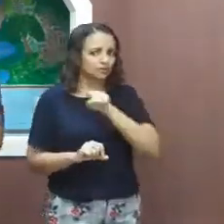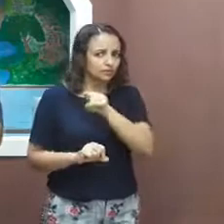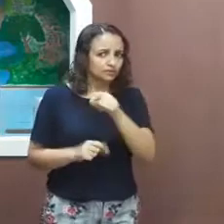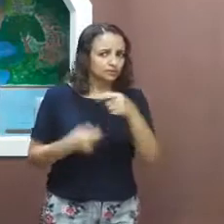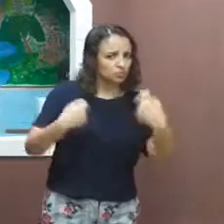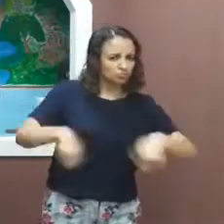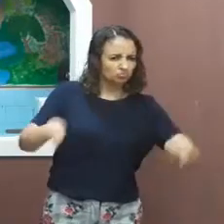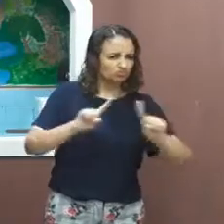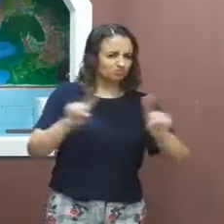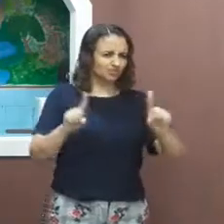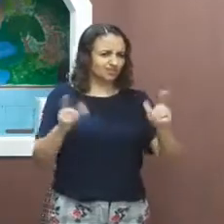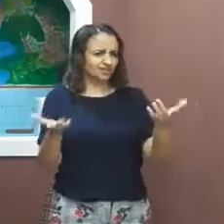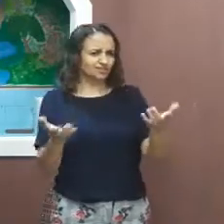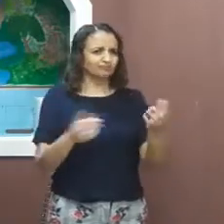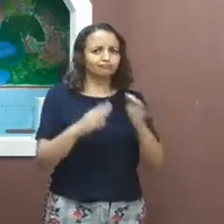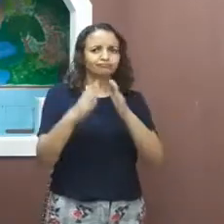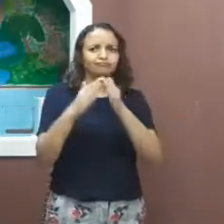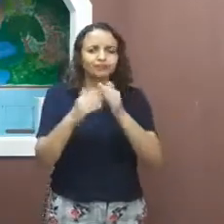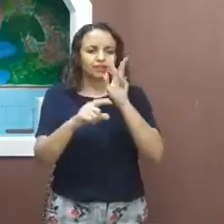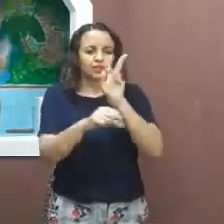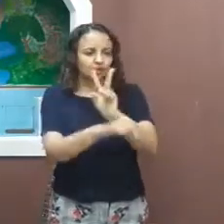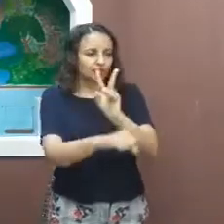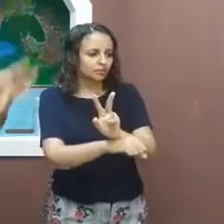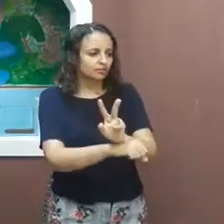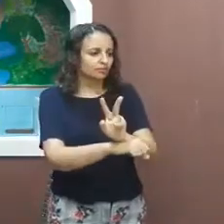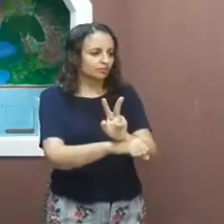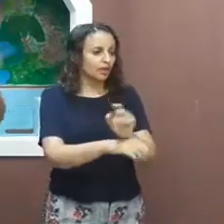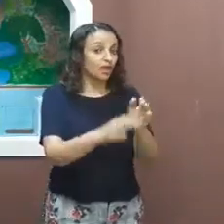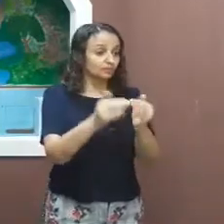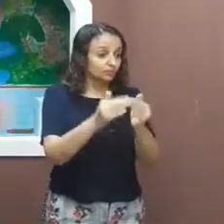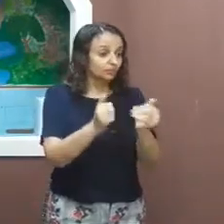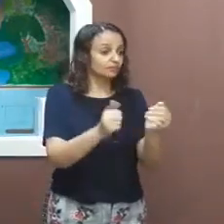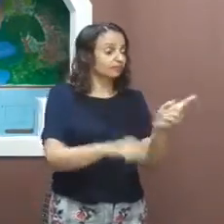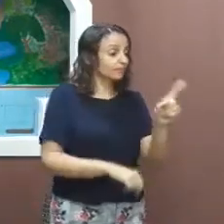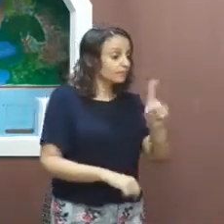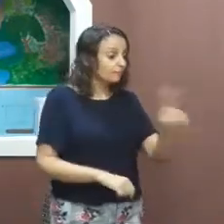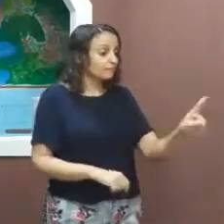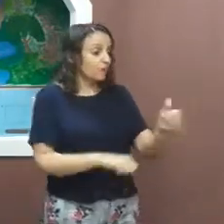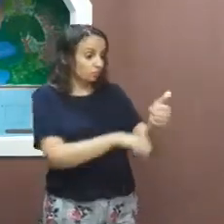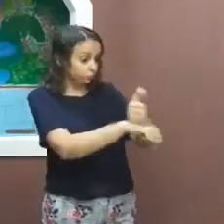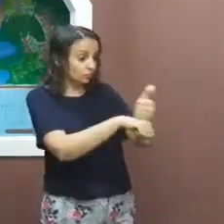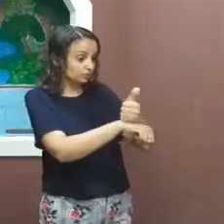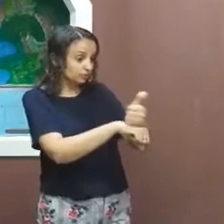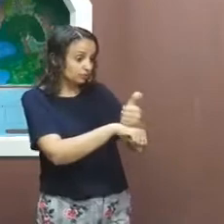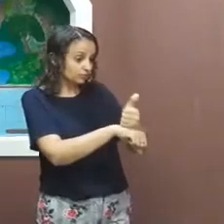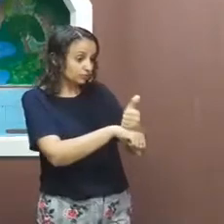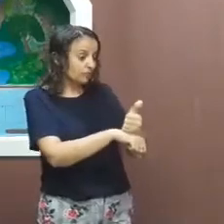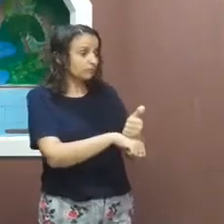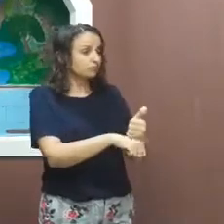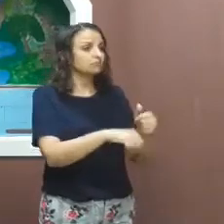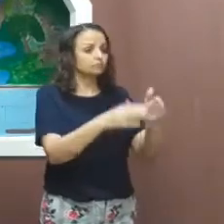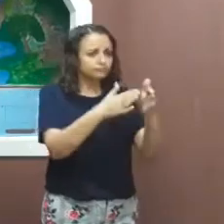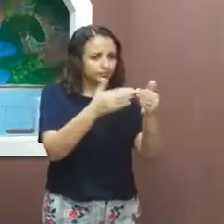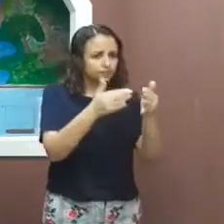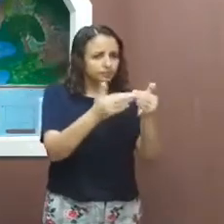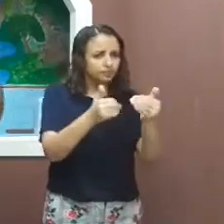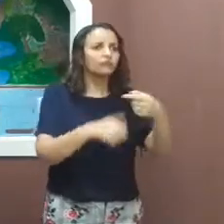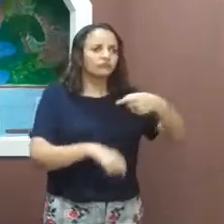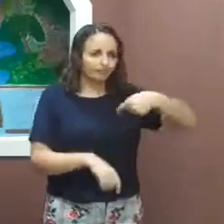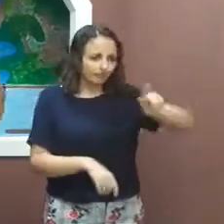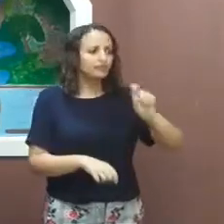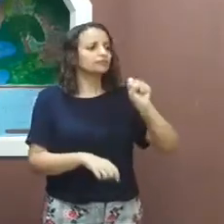buscar ajuda, se no caso precisa de ajuda profissional. Não estou falando isso não. Se precisa de ajuda, vá